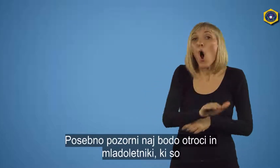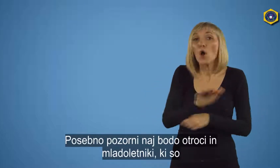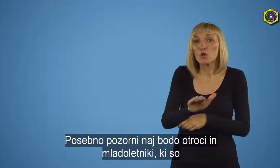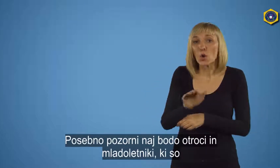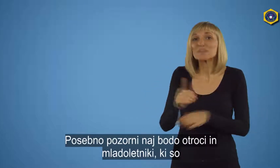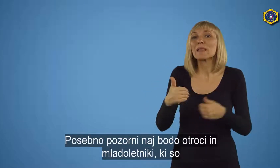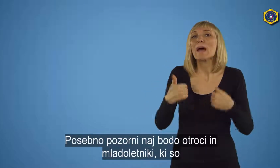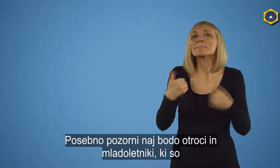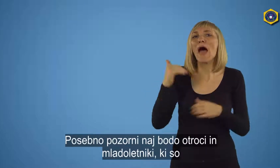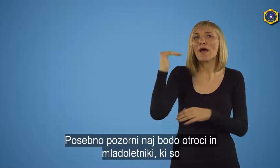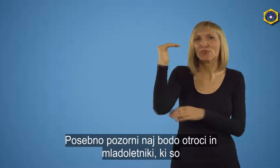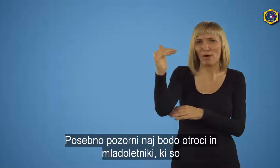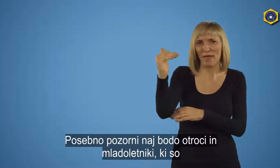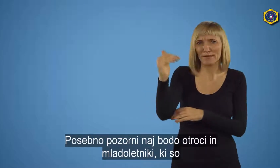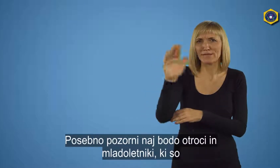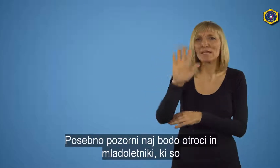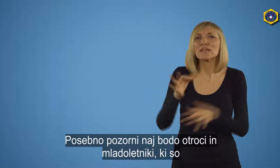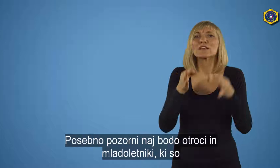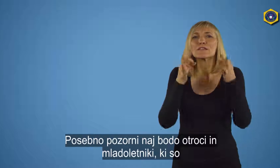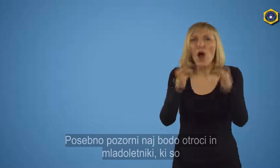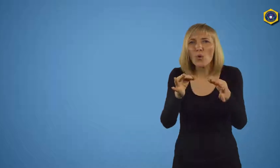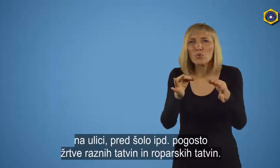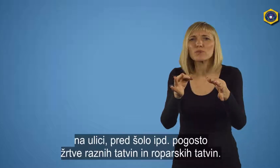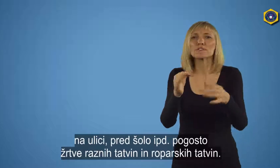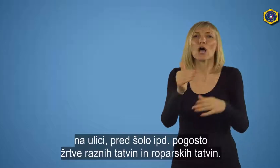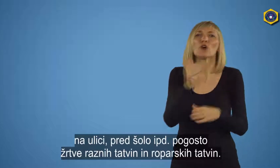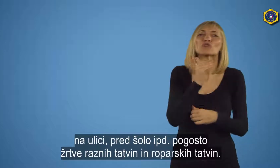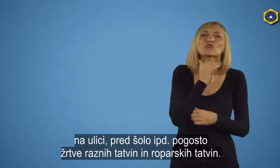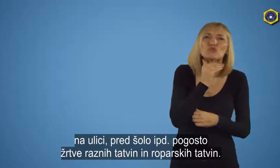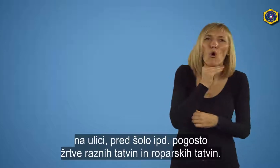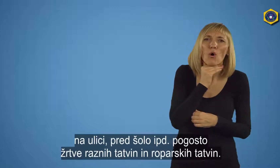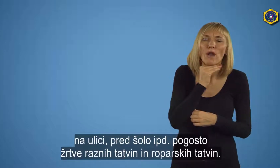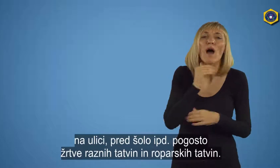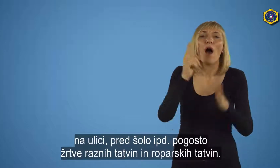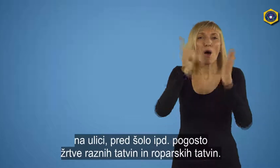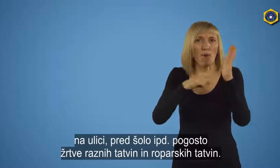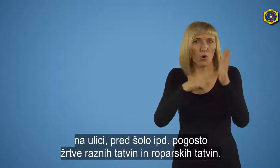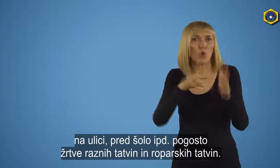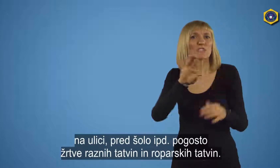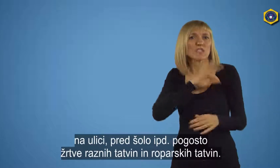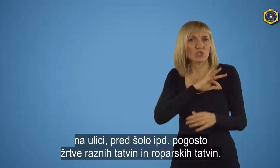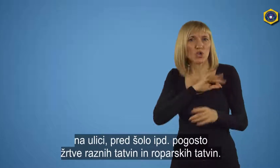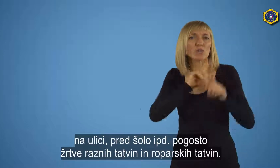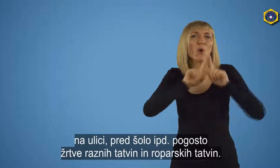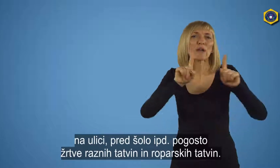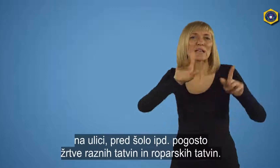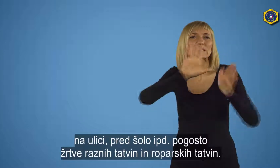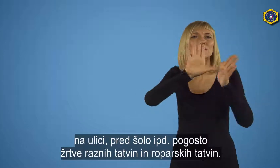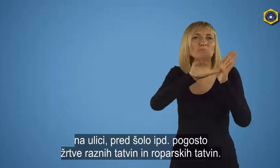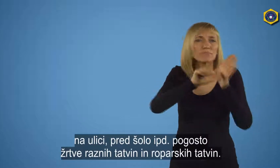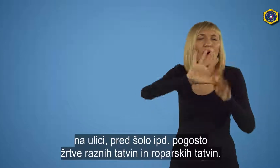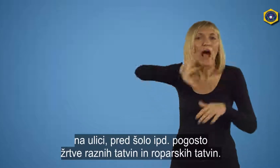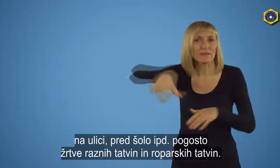mladoletniki, ki so na ulici, pred šolo in podobno pogosto žrtve raznih tatvin in roparskih tatvin.